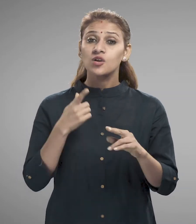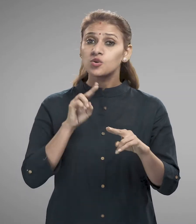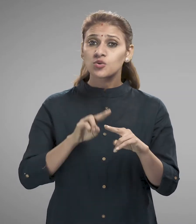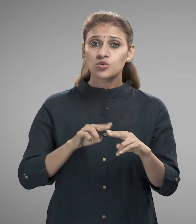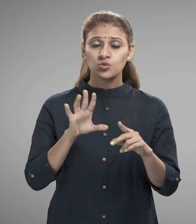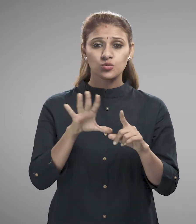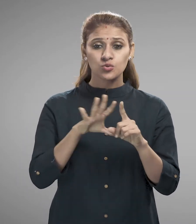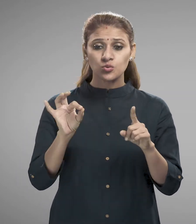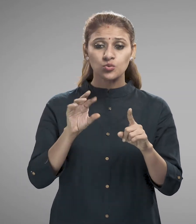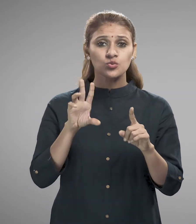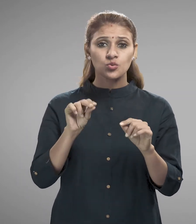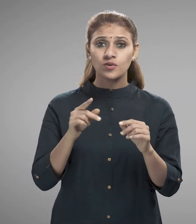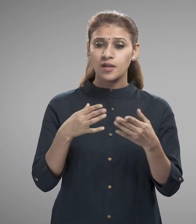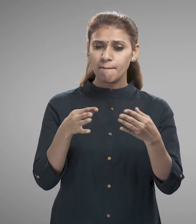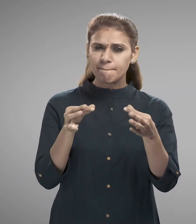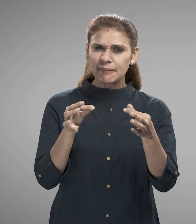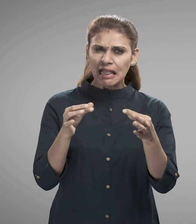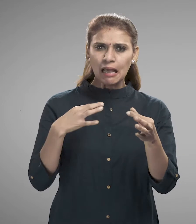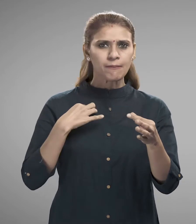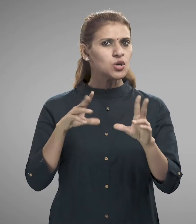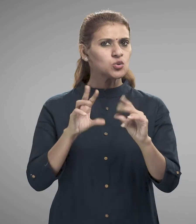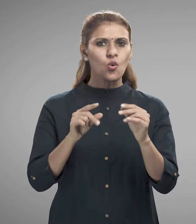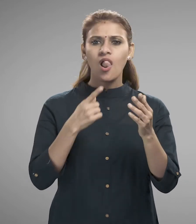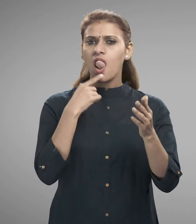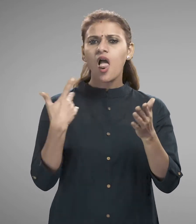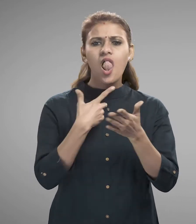कृत्रिम कपड़ा ना उपयोग करें क्योंकि यह शोषक नहीं होता।